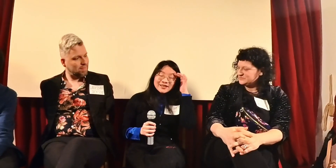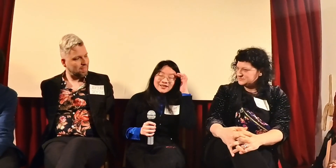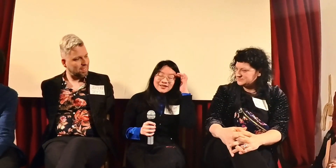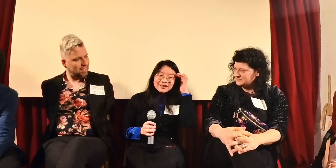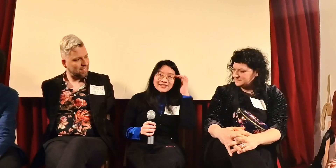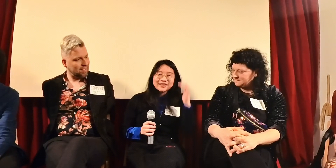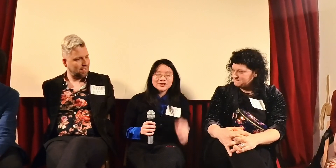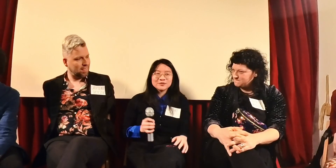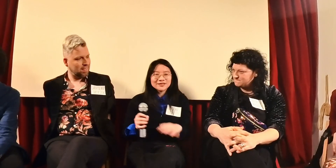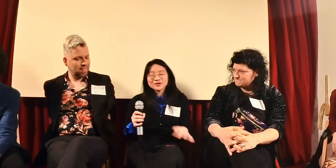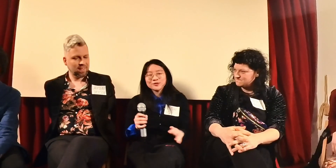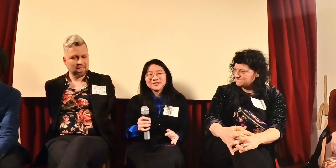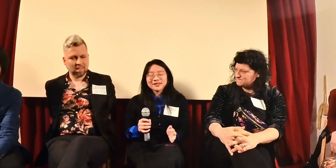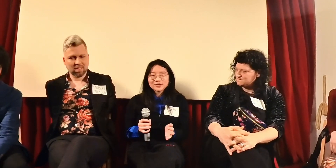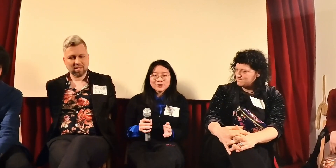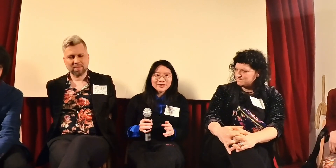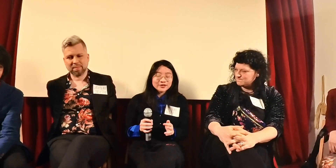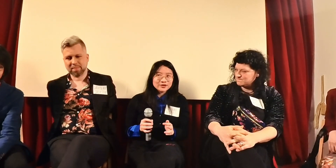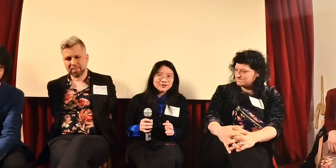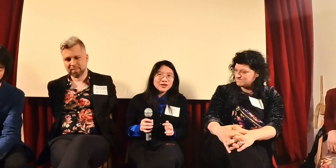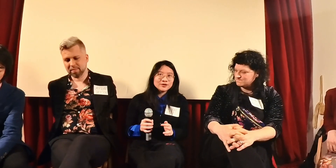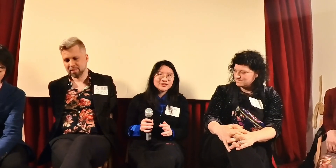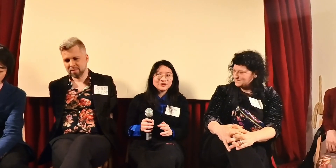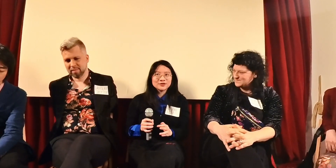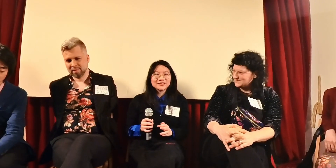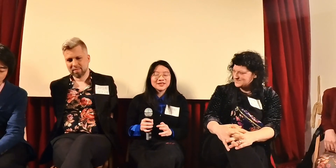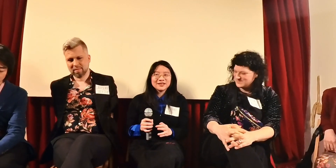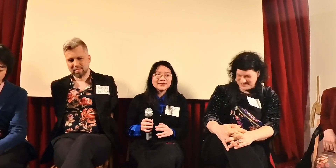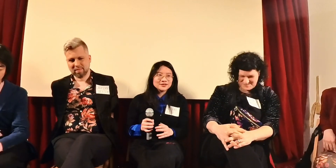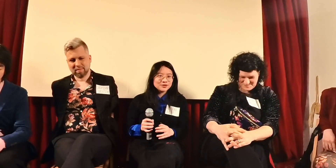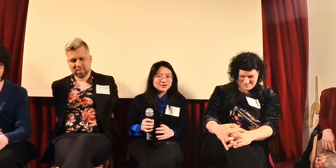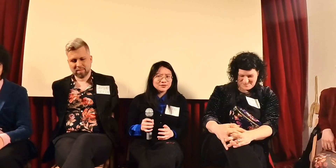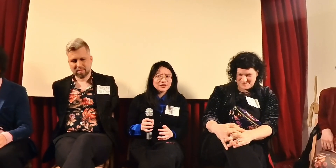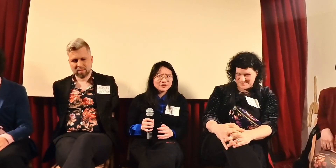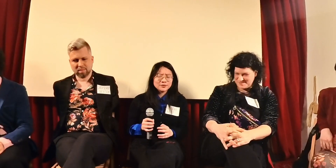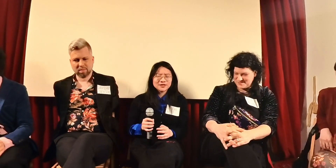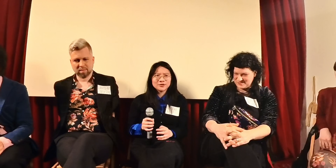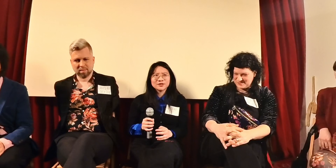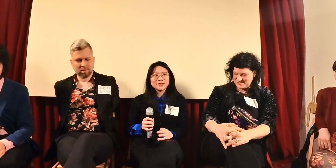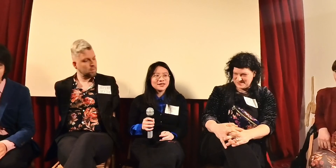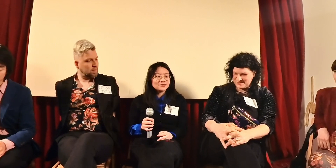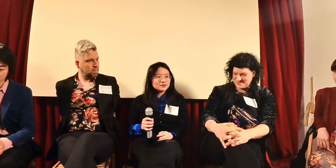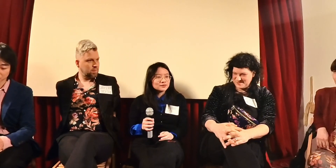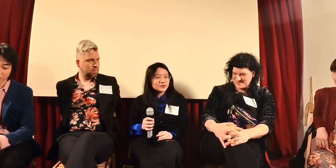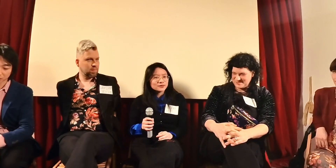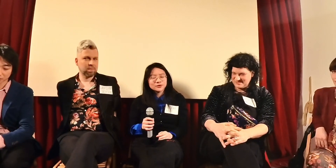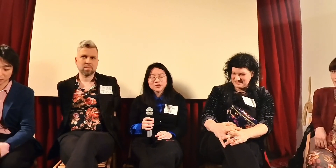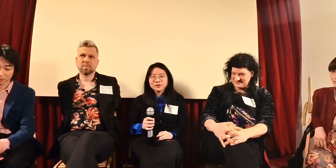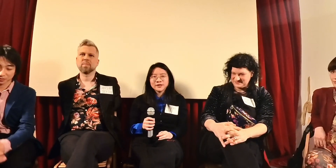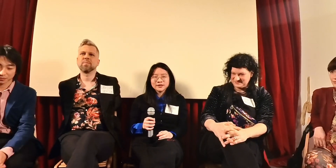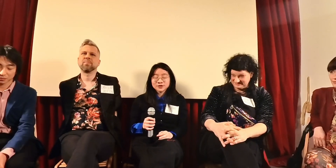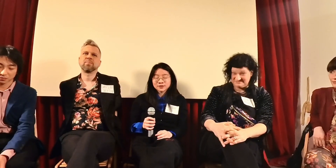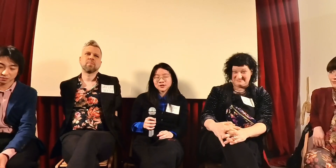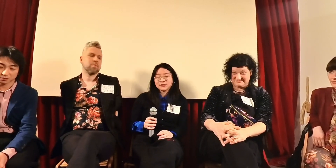Jako upřímně, já když jsem dělala to svoje umění, tak to nebylo jako, wow, chci vystavovat, ale spíš jsem to dělala sobecky pro sebe a byla jsem